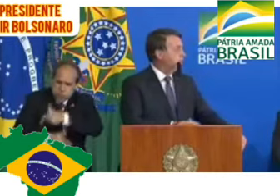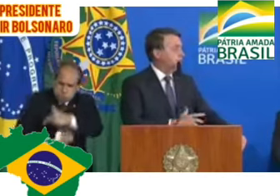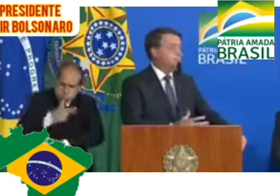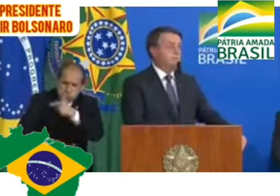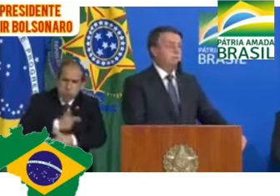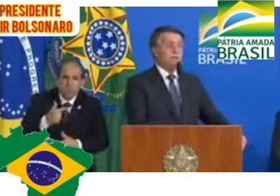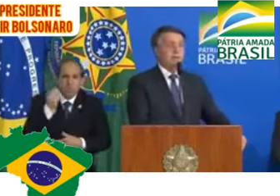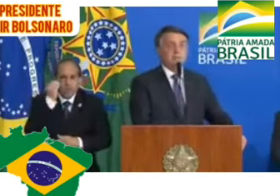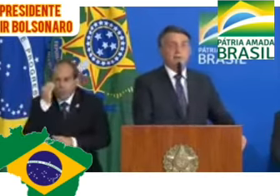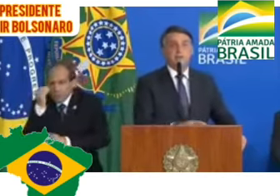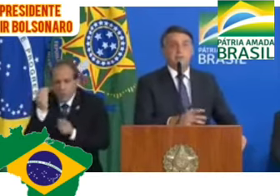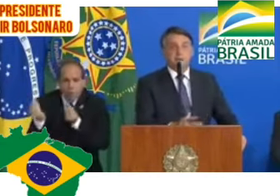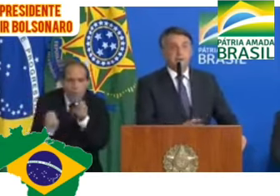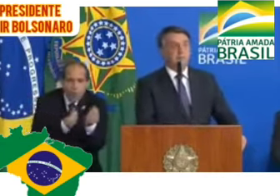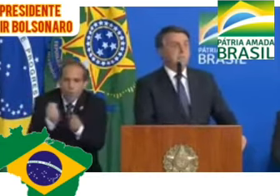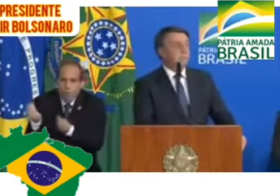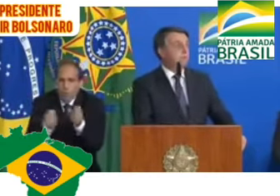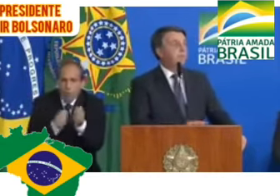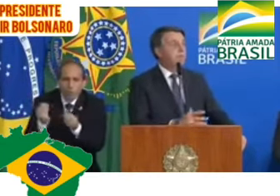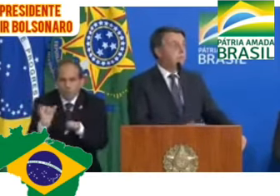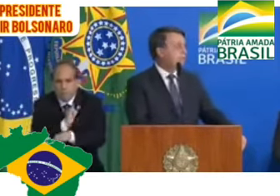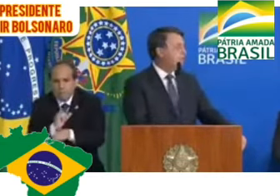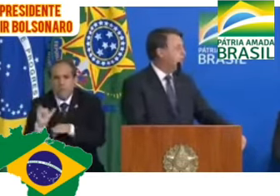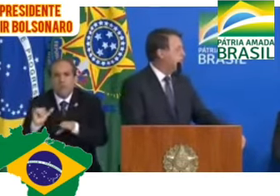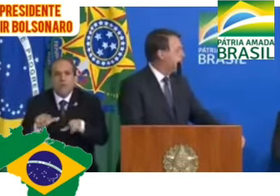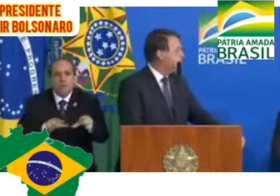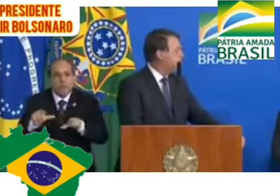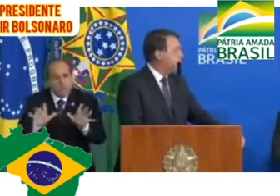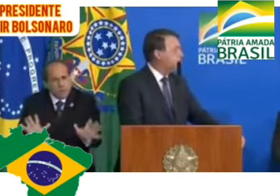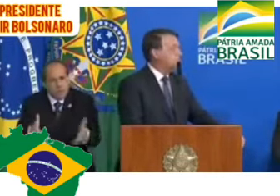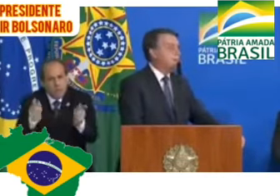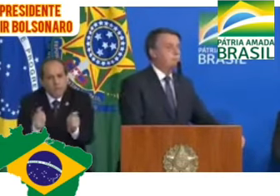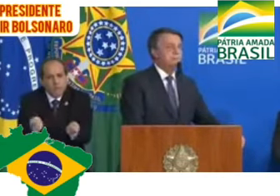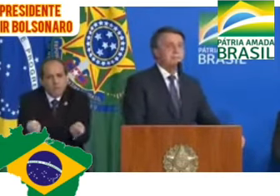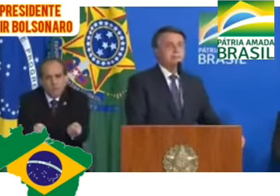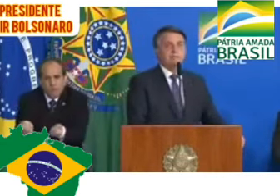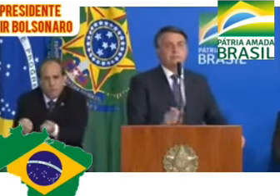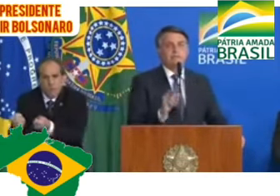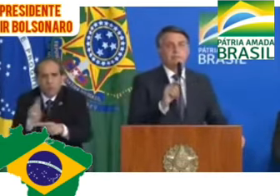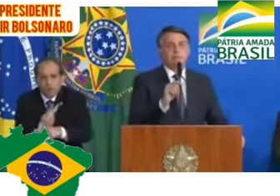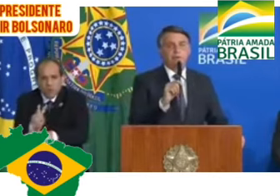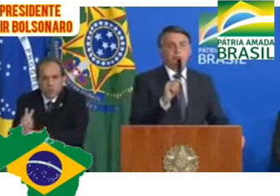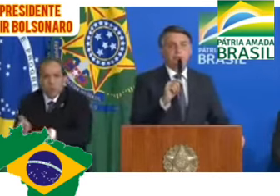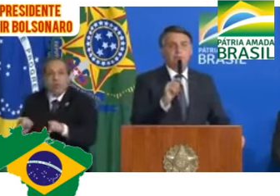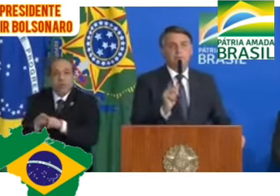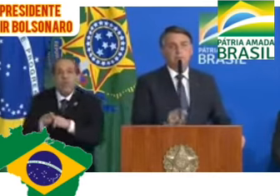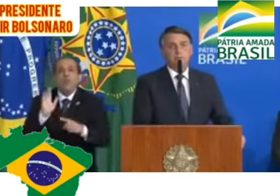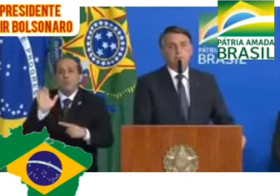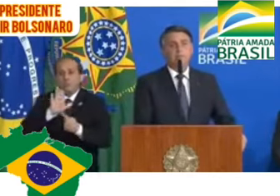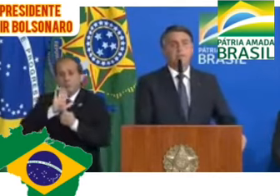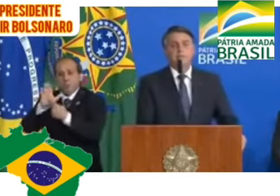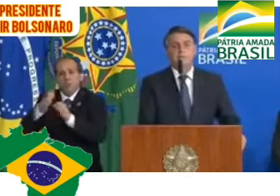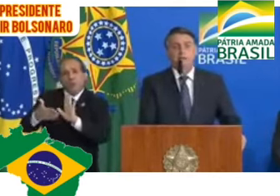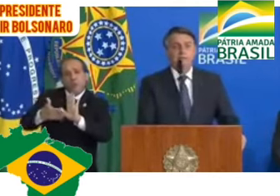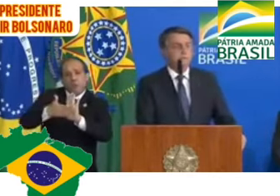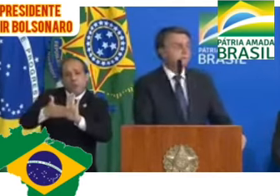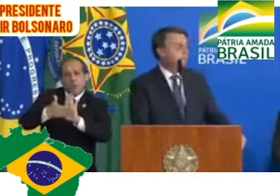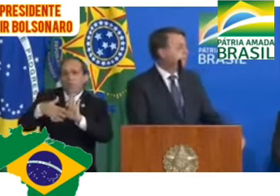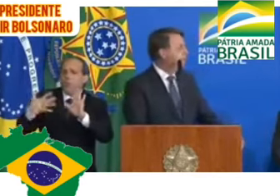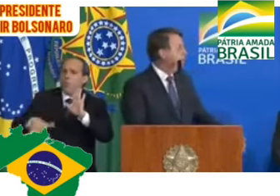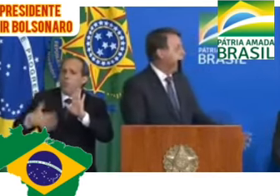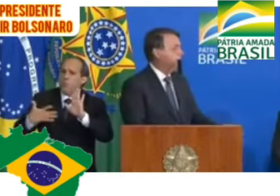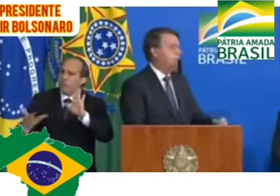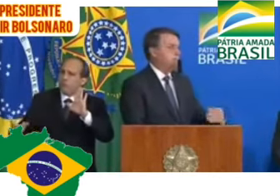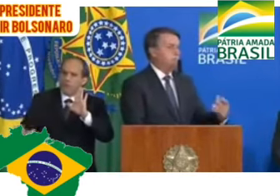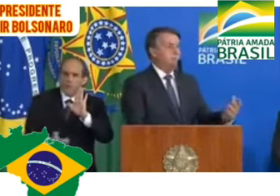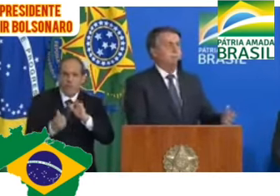trabalhando, buscando meios para que empregos, então, não fossem destruídos. E as propostas apresentadas por nós foram excepcionais.